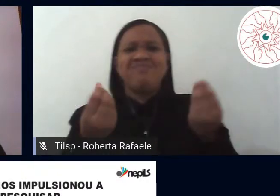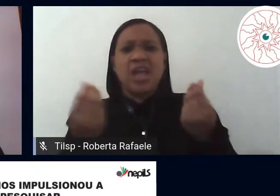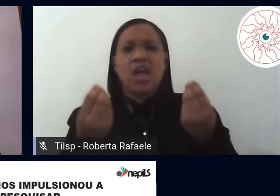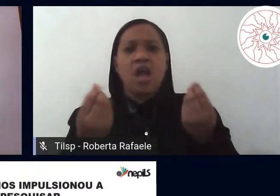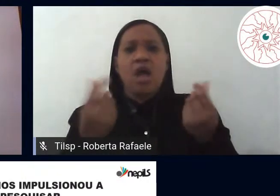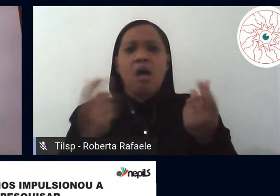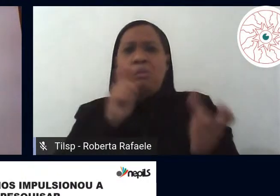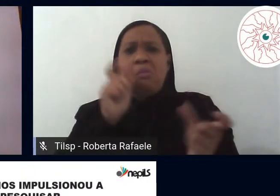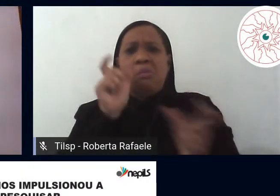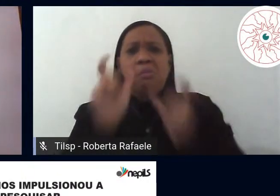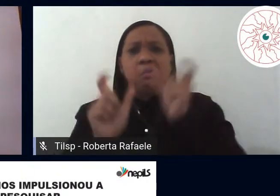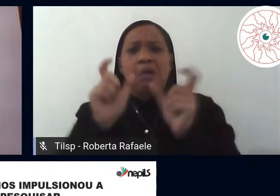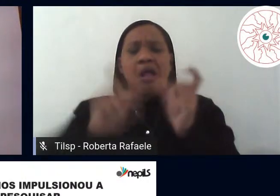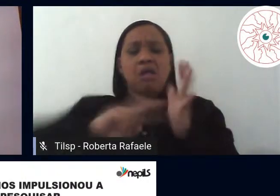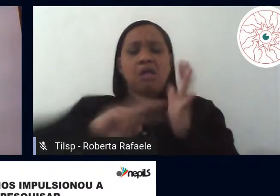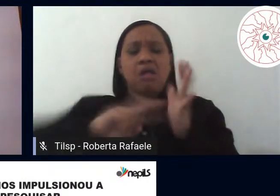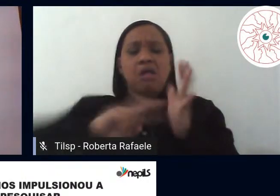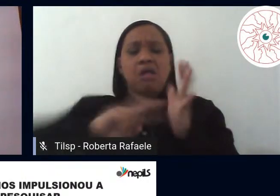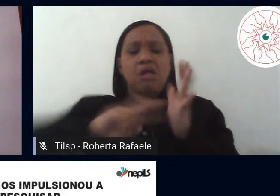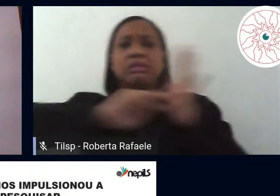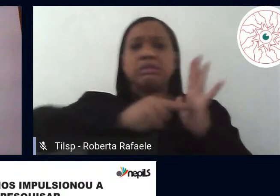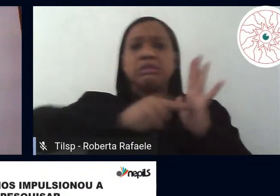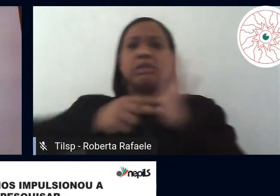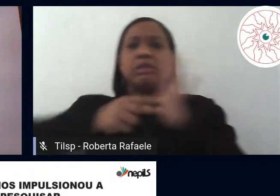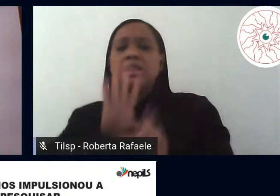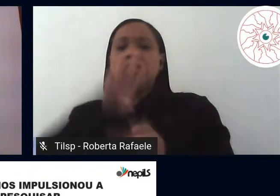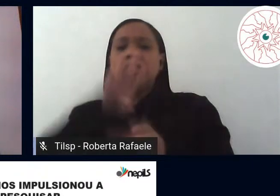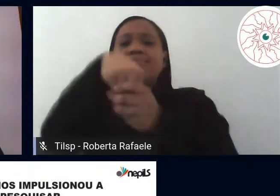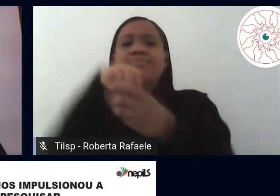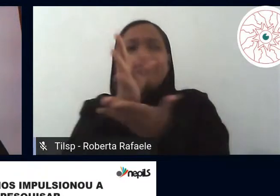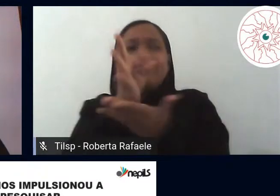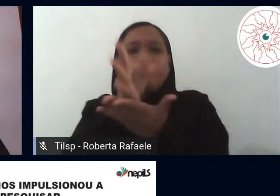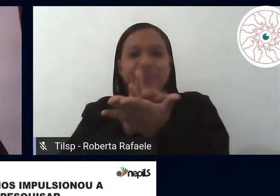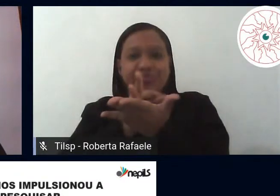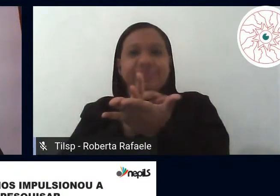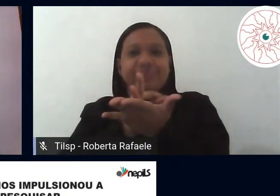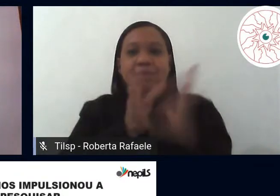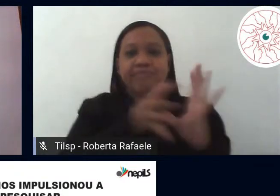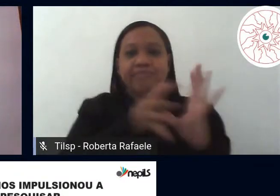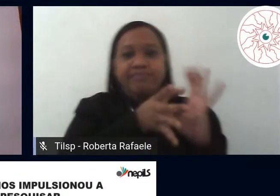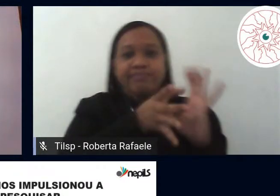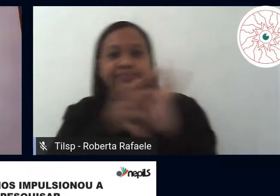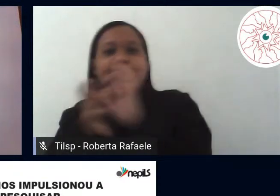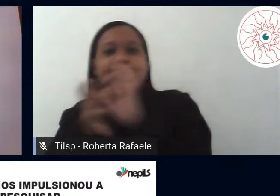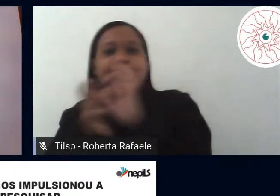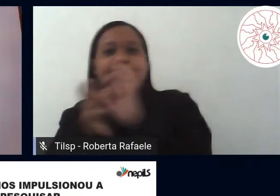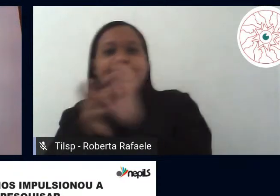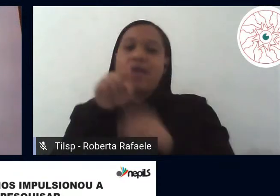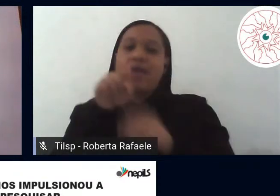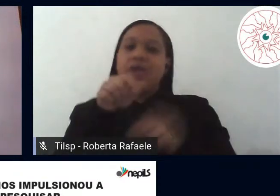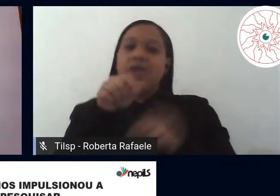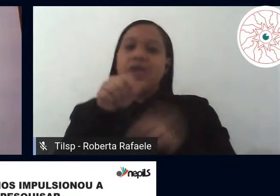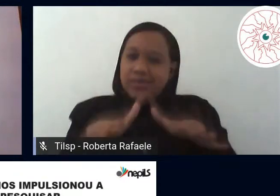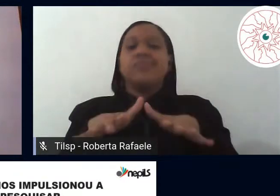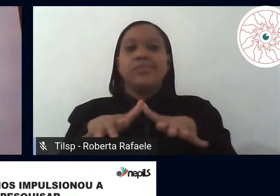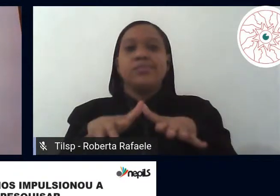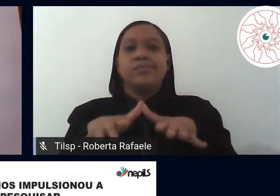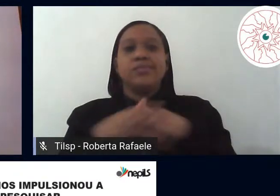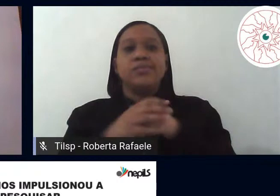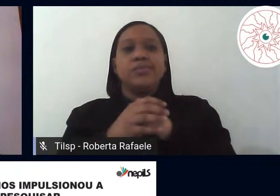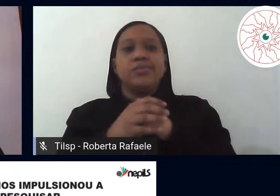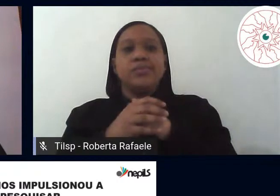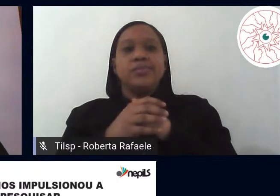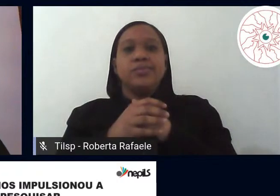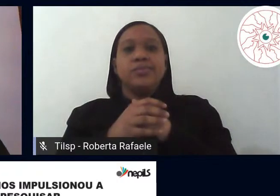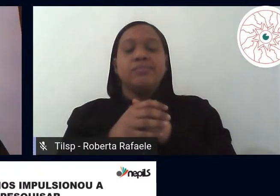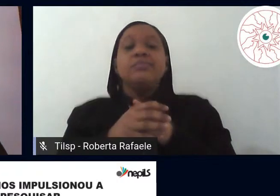texto. Então isso de qualquer forma eh acaba criando um sentimento de impotência pro aluno